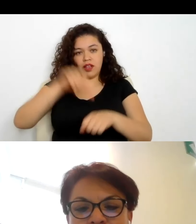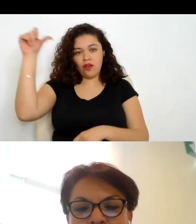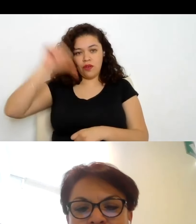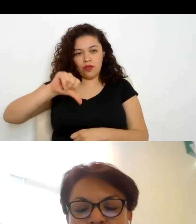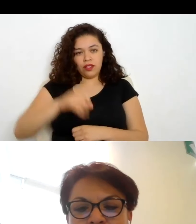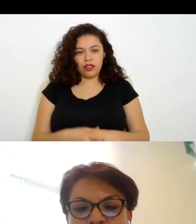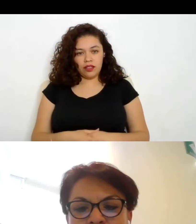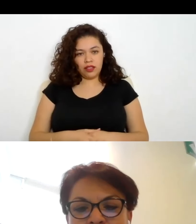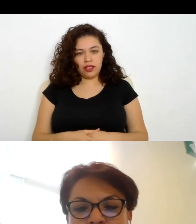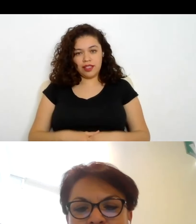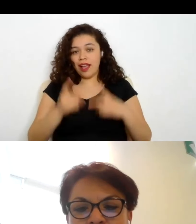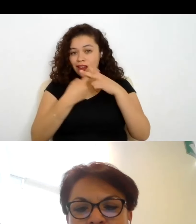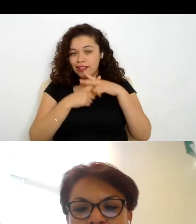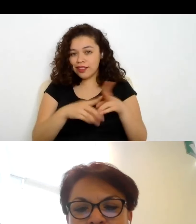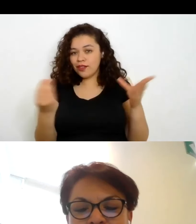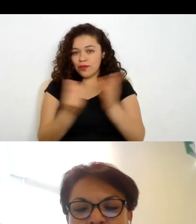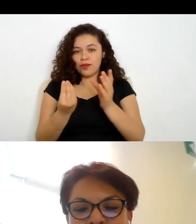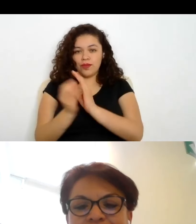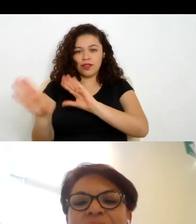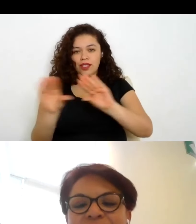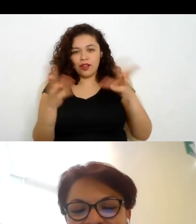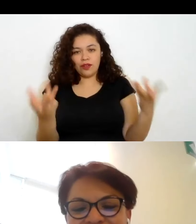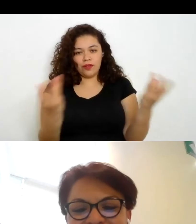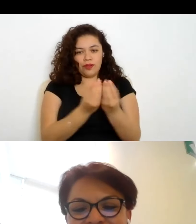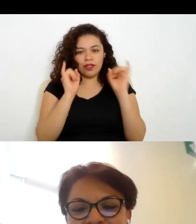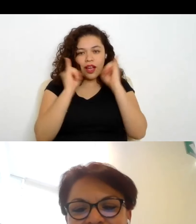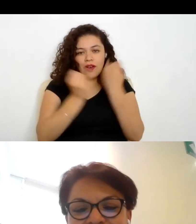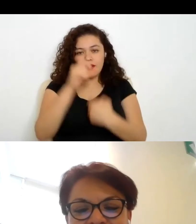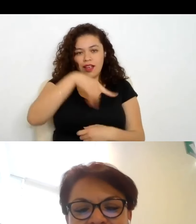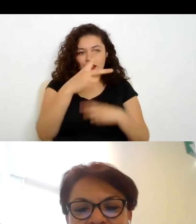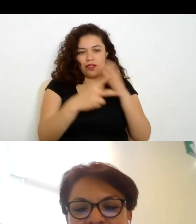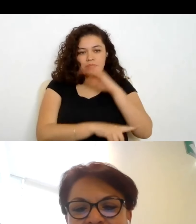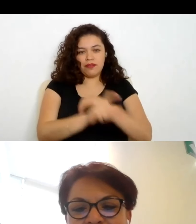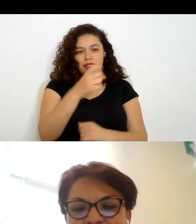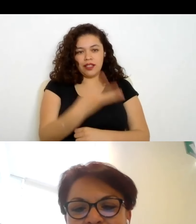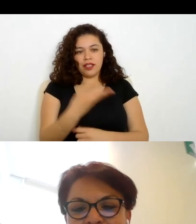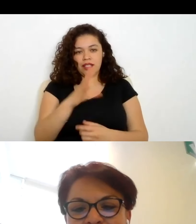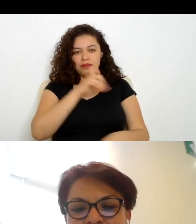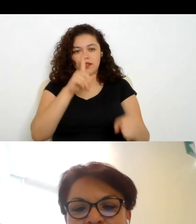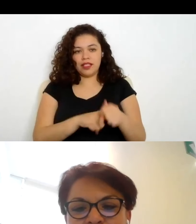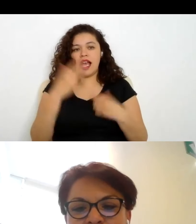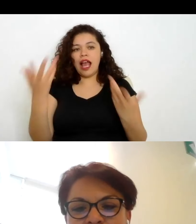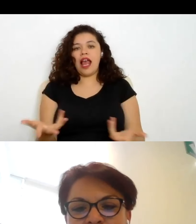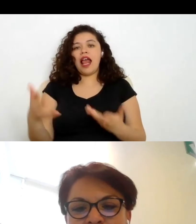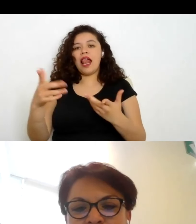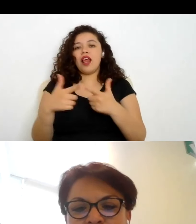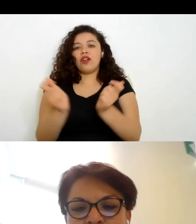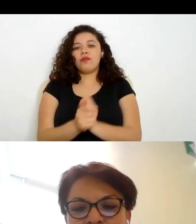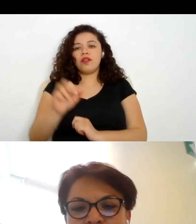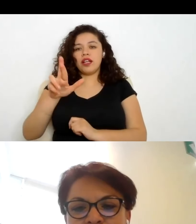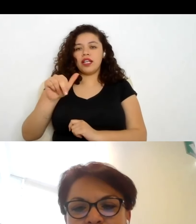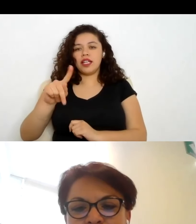es el arranque de nuestras capacitaciones con la Junta de este año. Agradecer en especial al despacho Rich Müller y a la licenciada